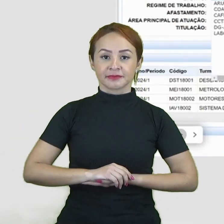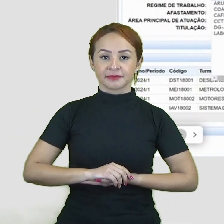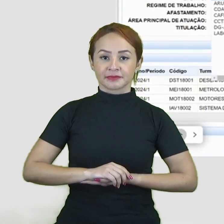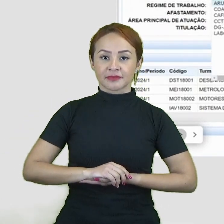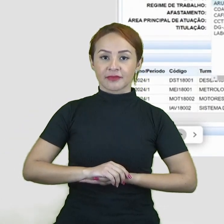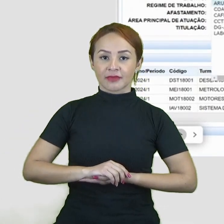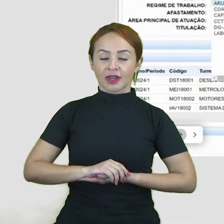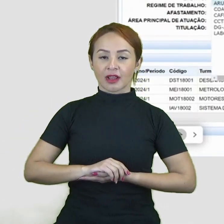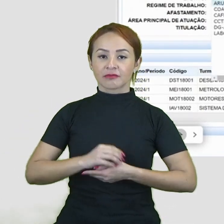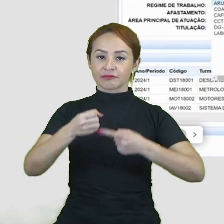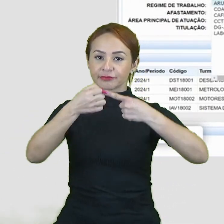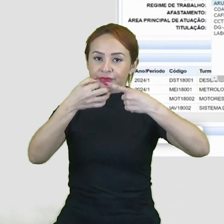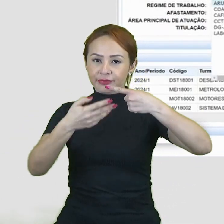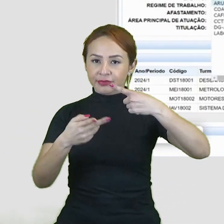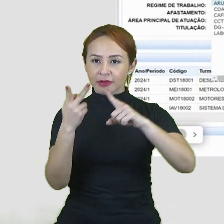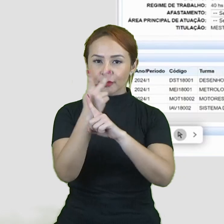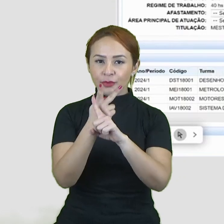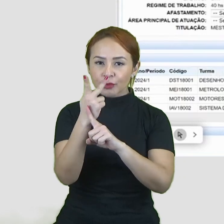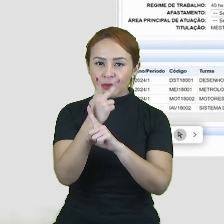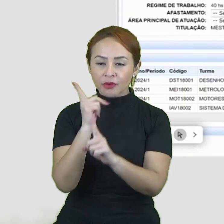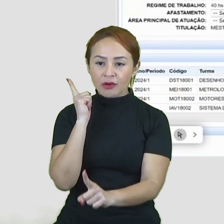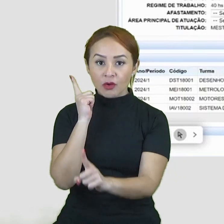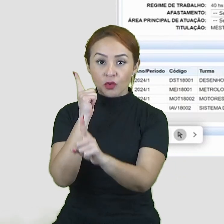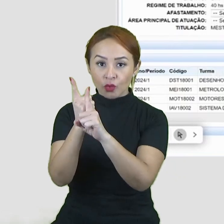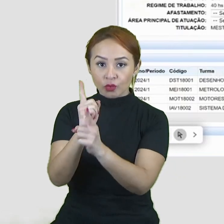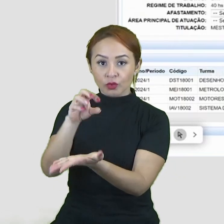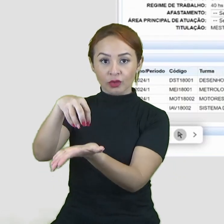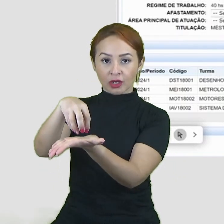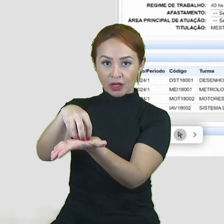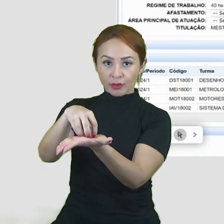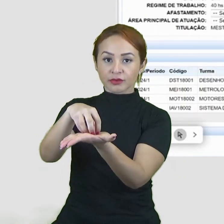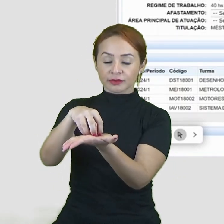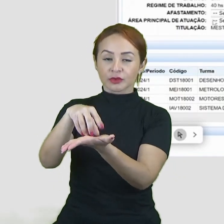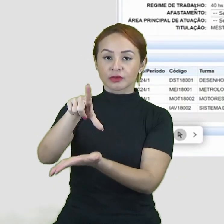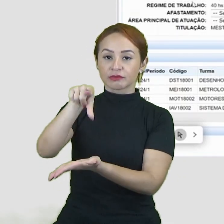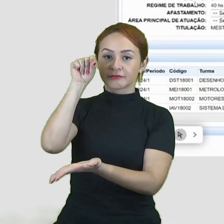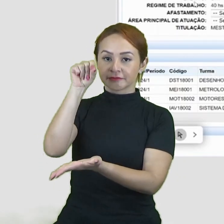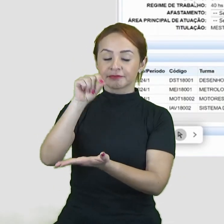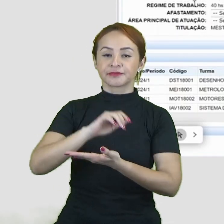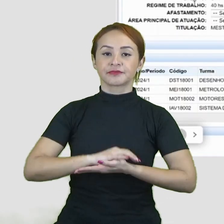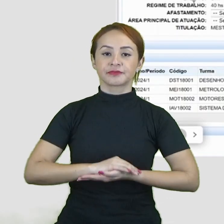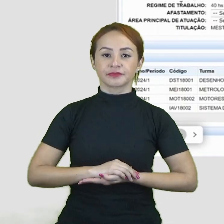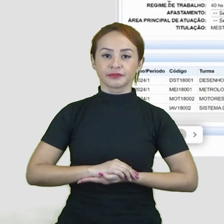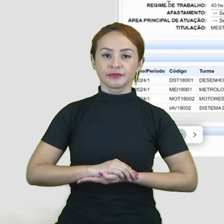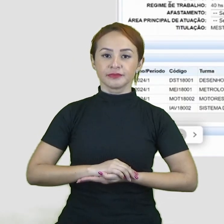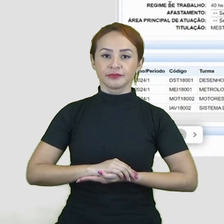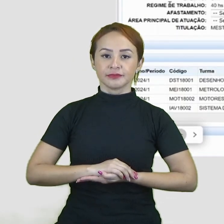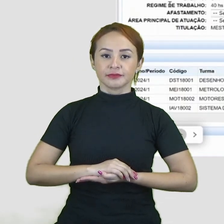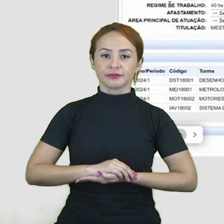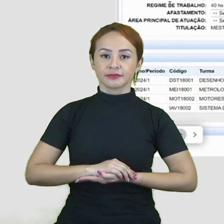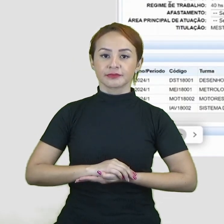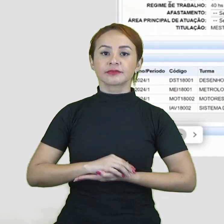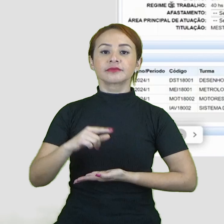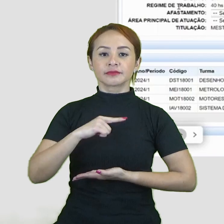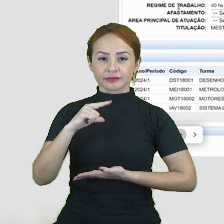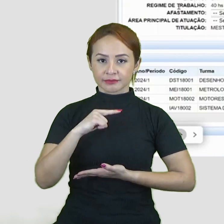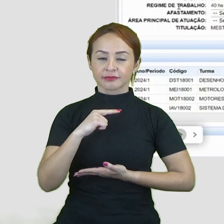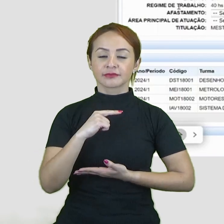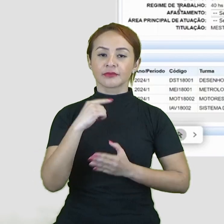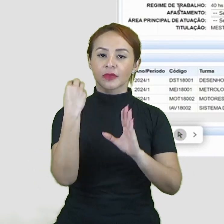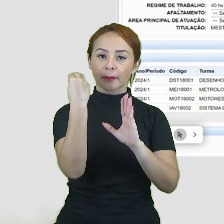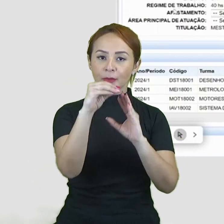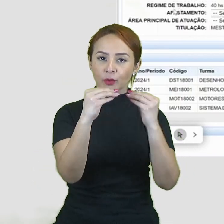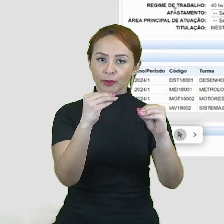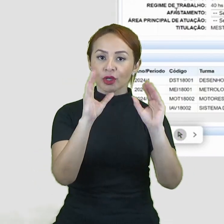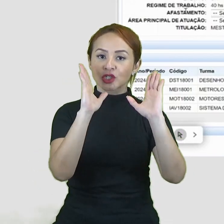a gente localiza o campus e seleciona. Ele também traz informações de regime de